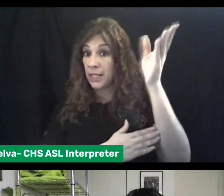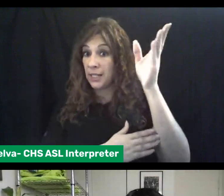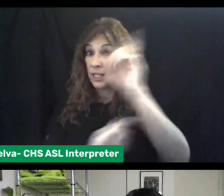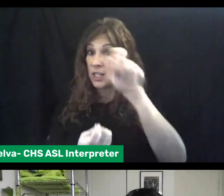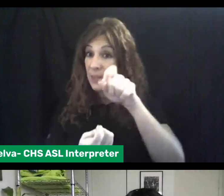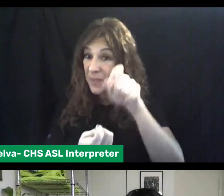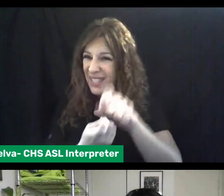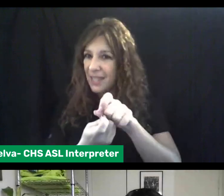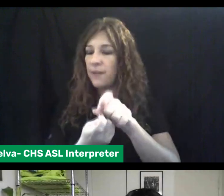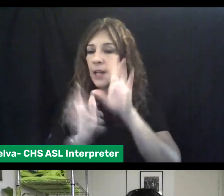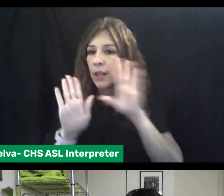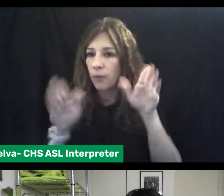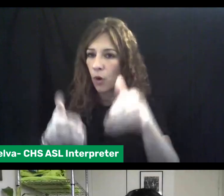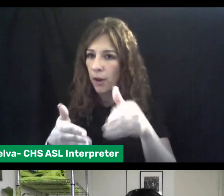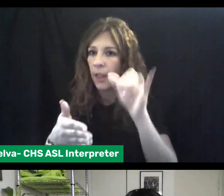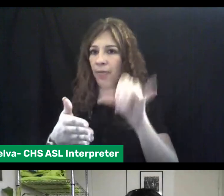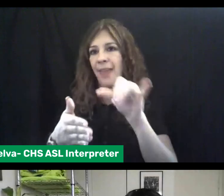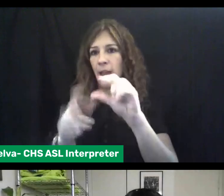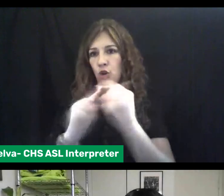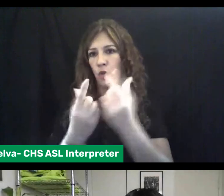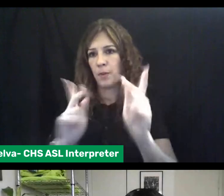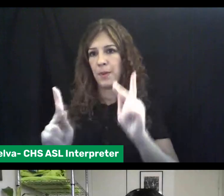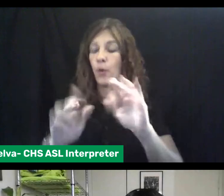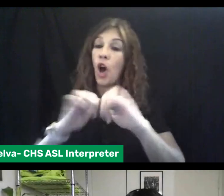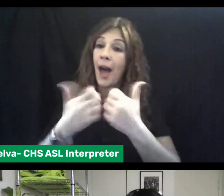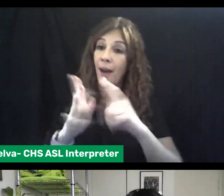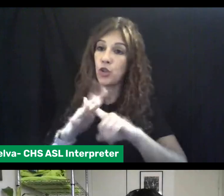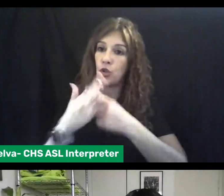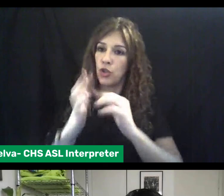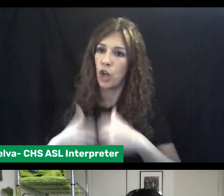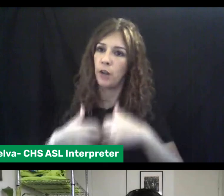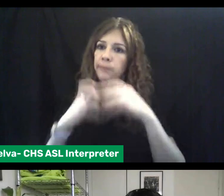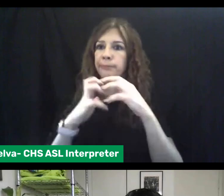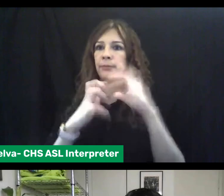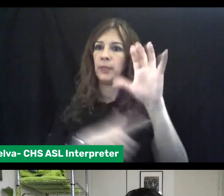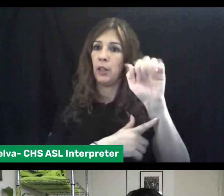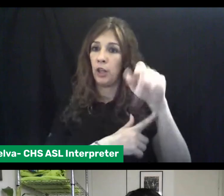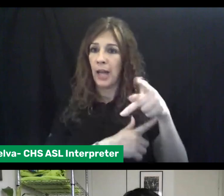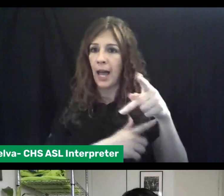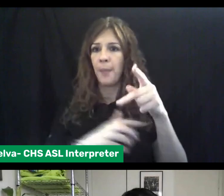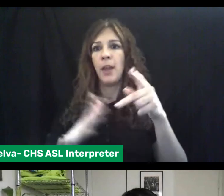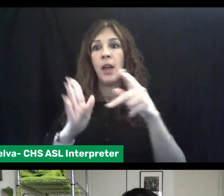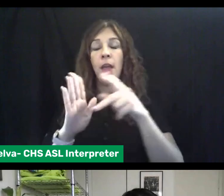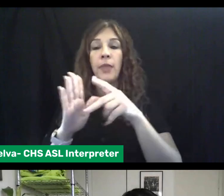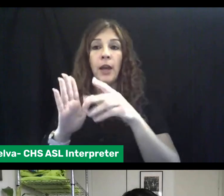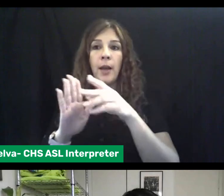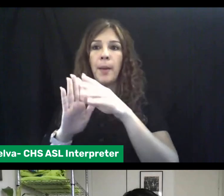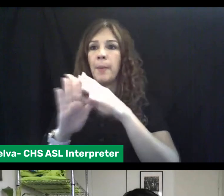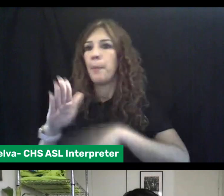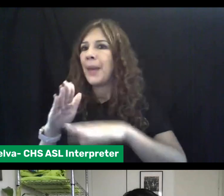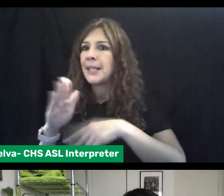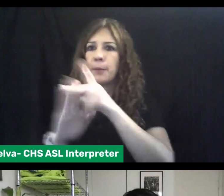hacia ese grupo de personas de cómo iniciar la cooperativa, los principios básicos, los registros,